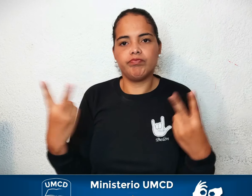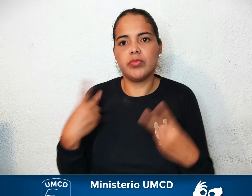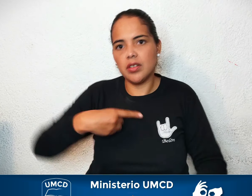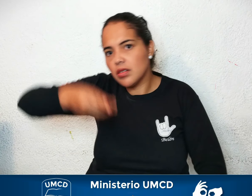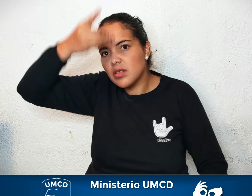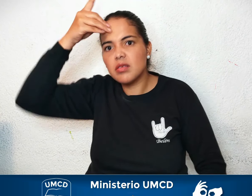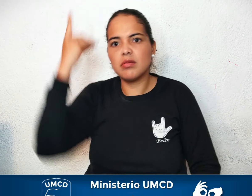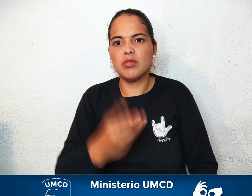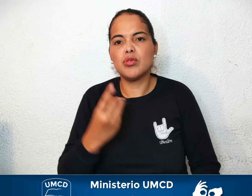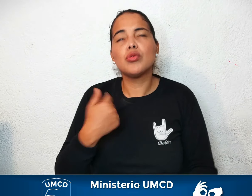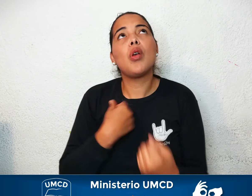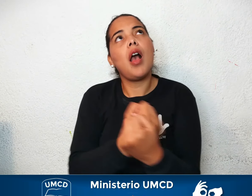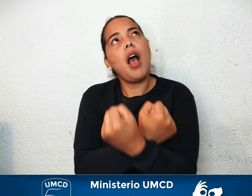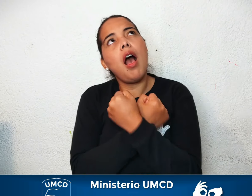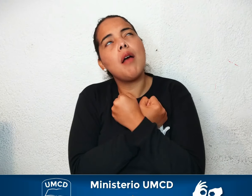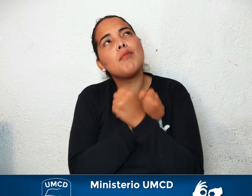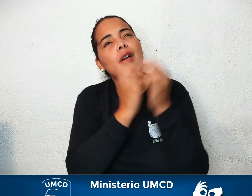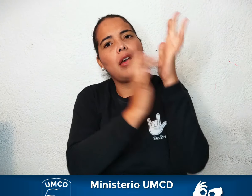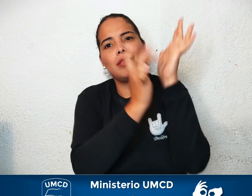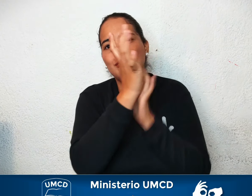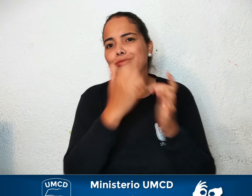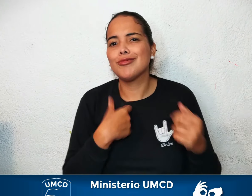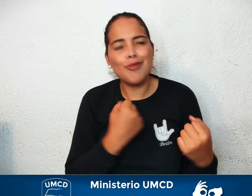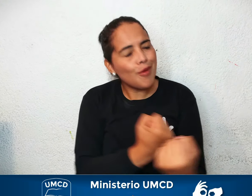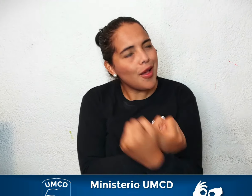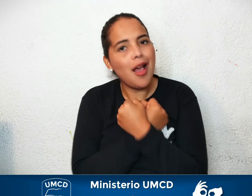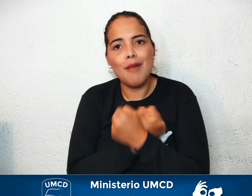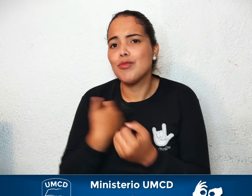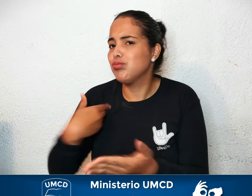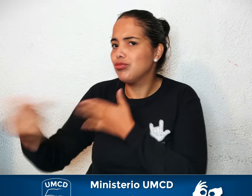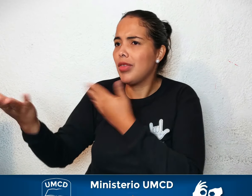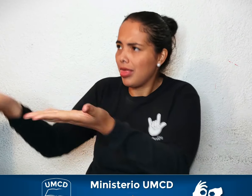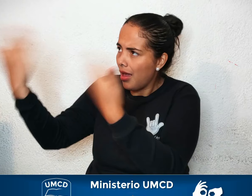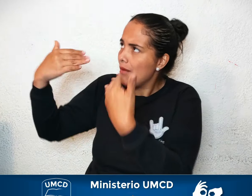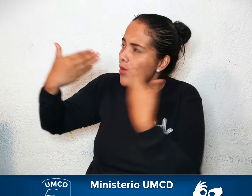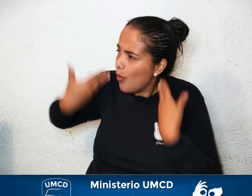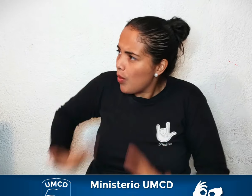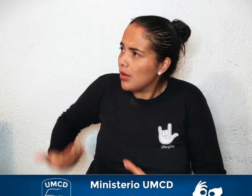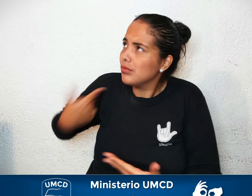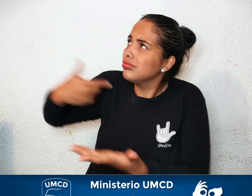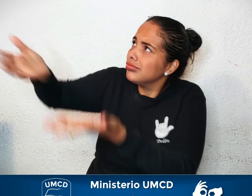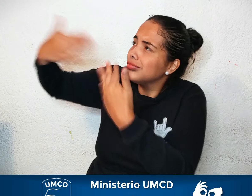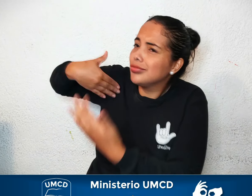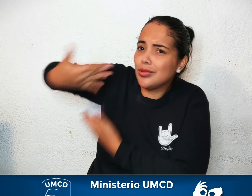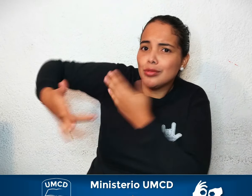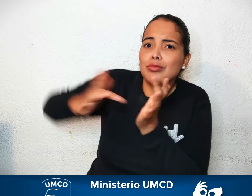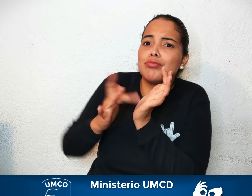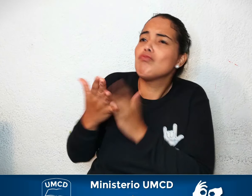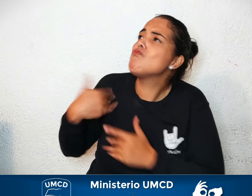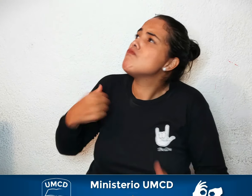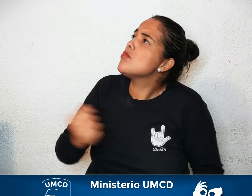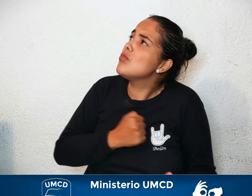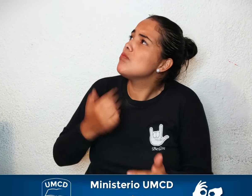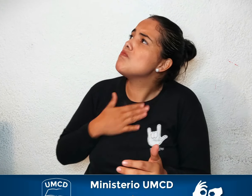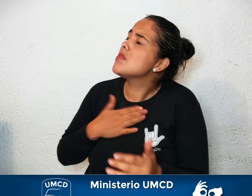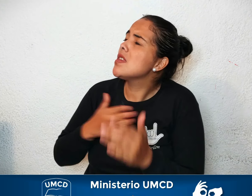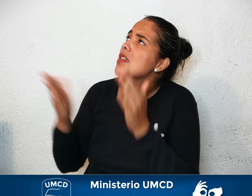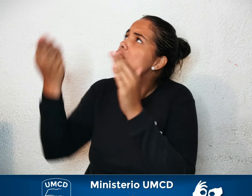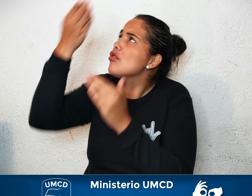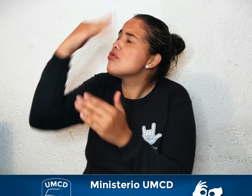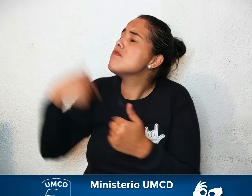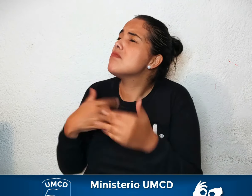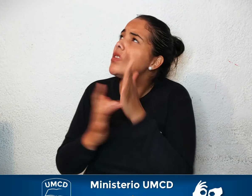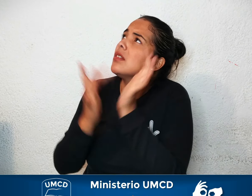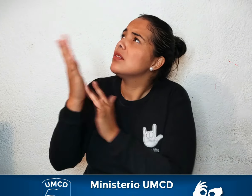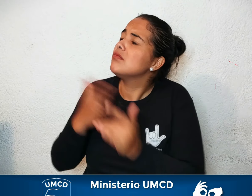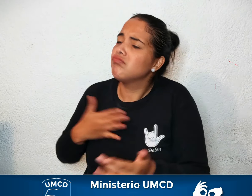decir: yo amo a este Señor, yo amo ese cuerpo que está ahí, es de mi Señor y nosotros